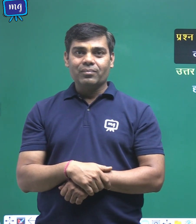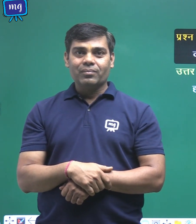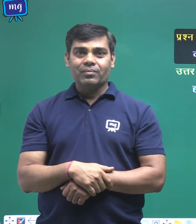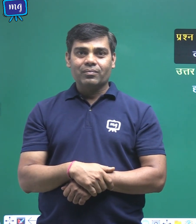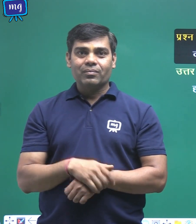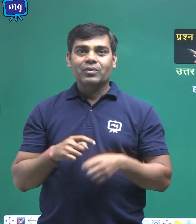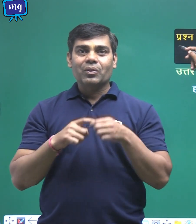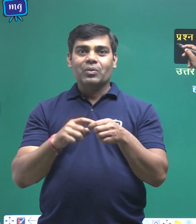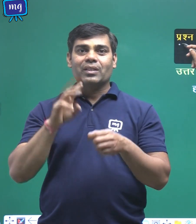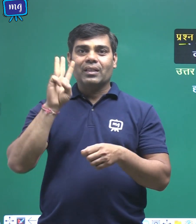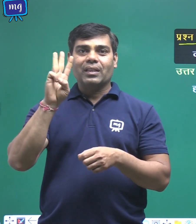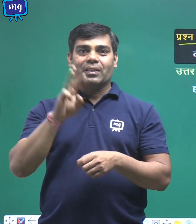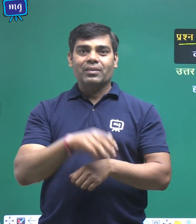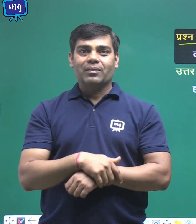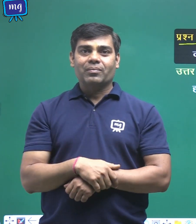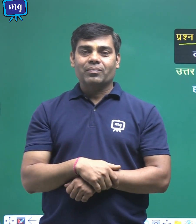प्रश्न 3,